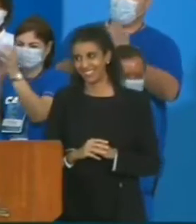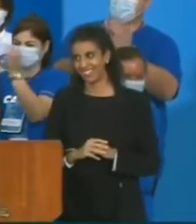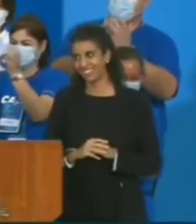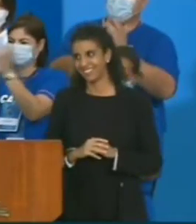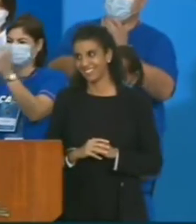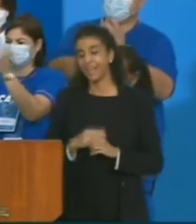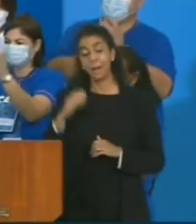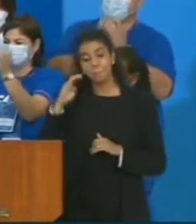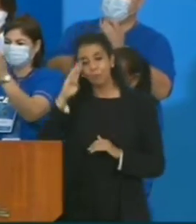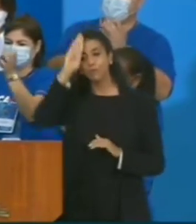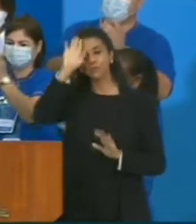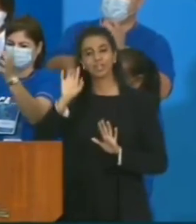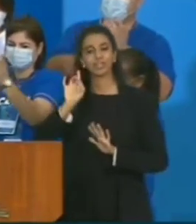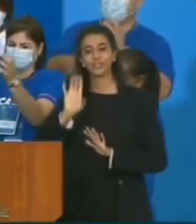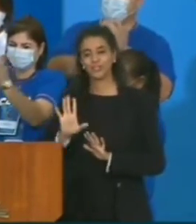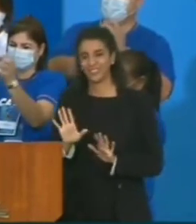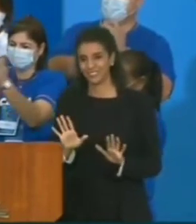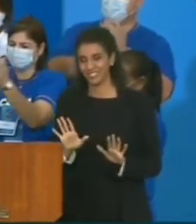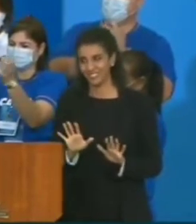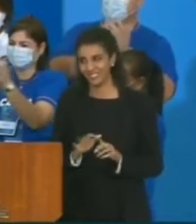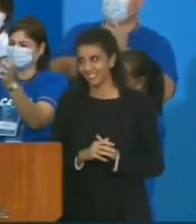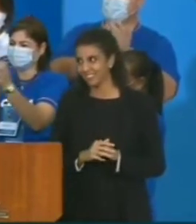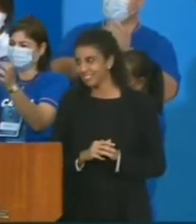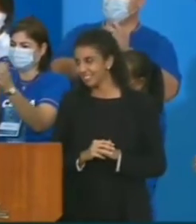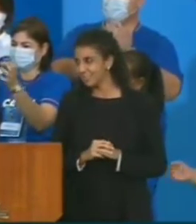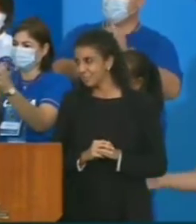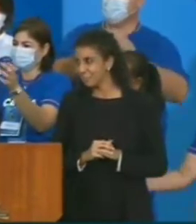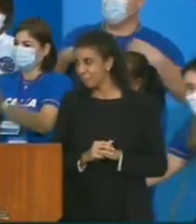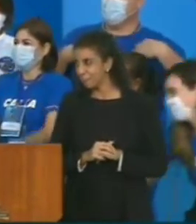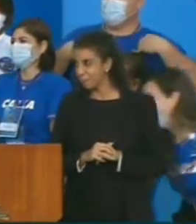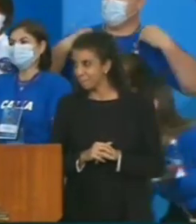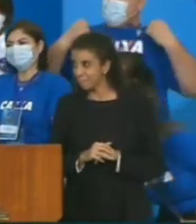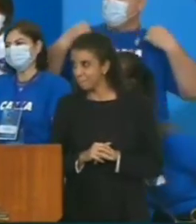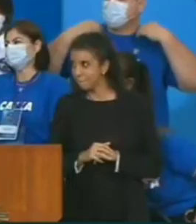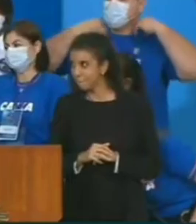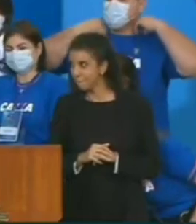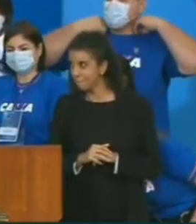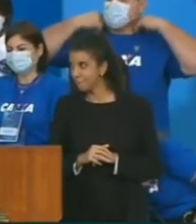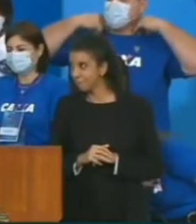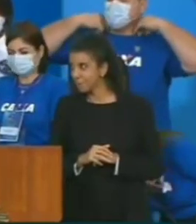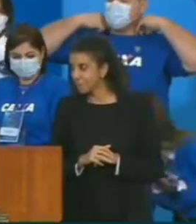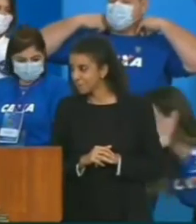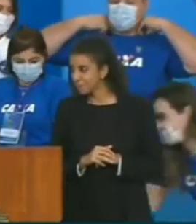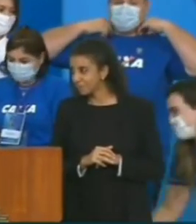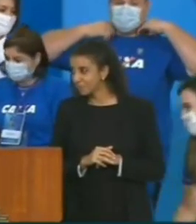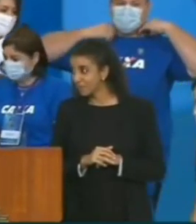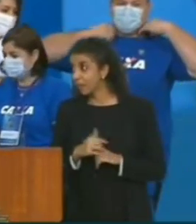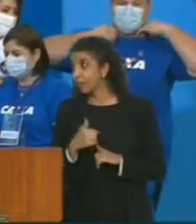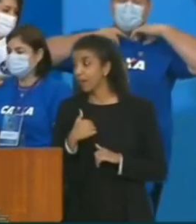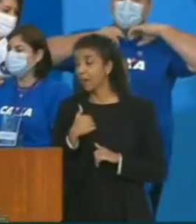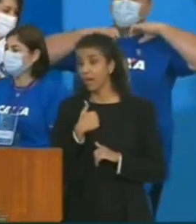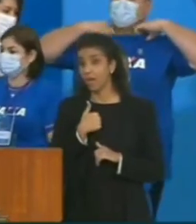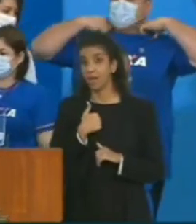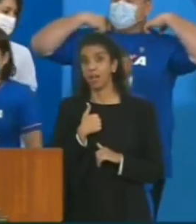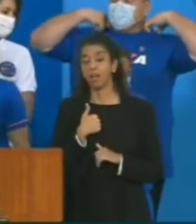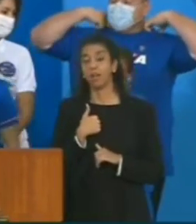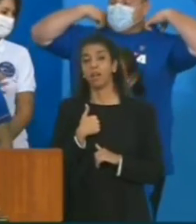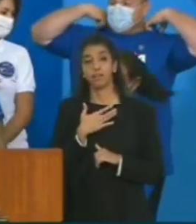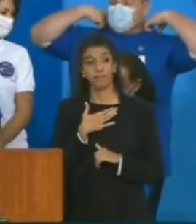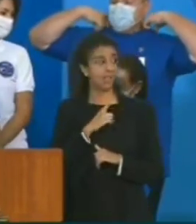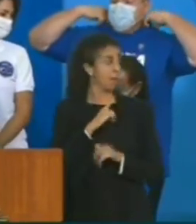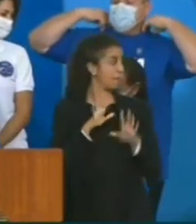Chamar o Bolsonaro. Que o que eu falei no vídeo não foi mentira da minha família, eu expus a minha